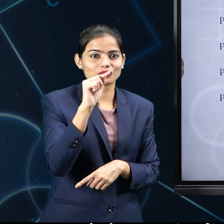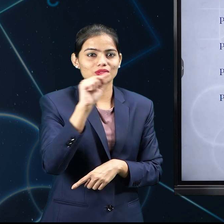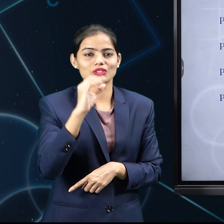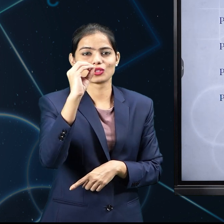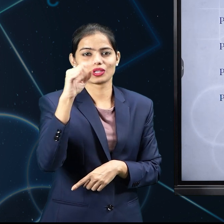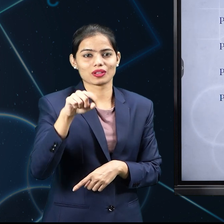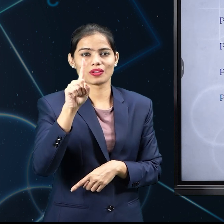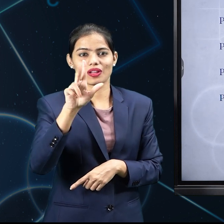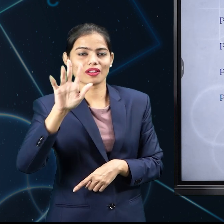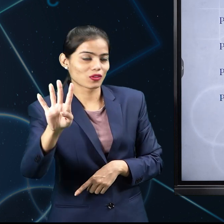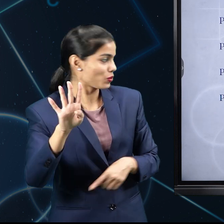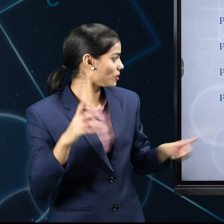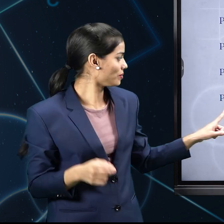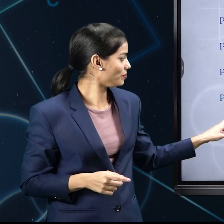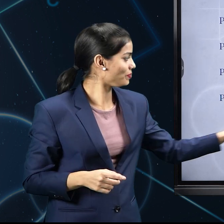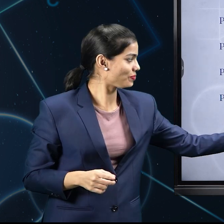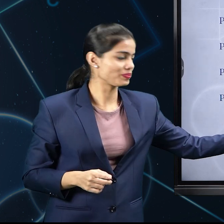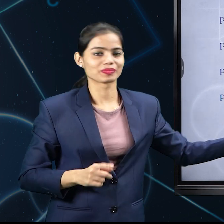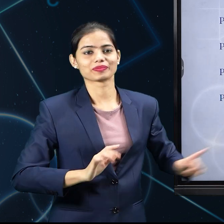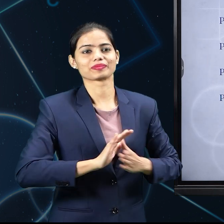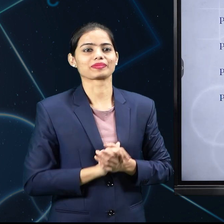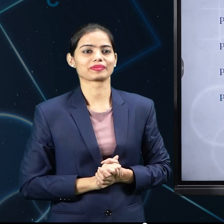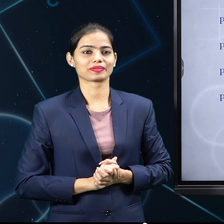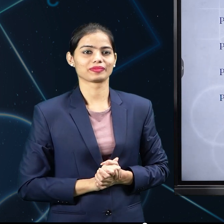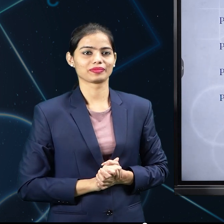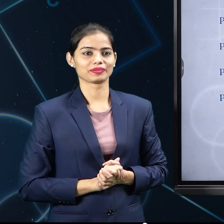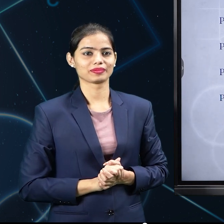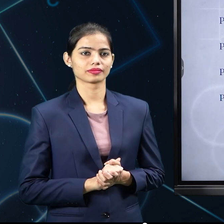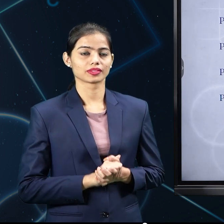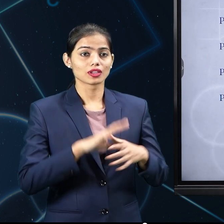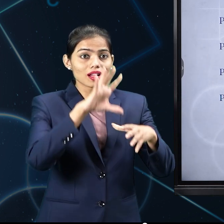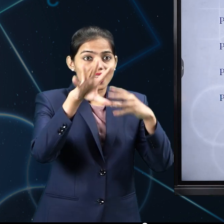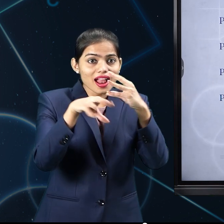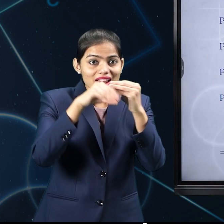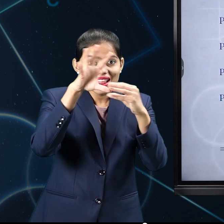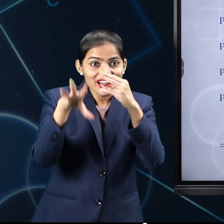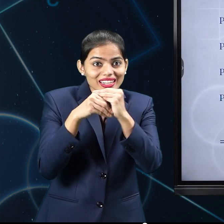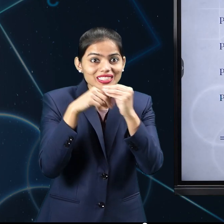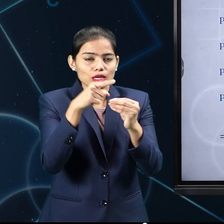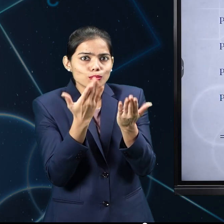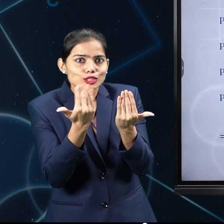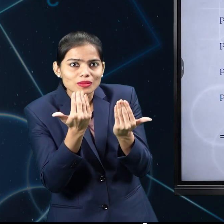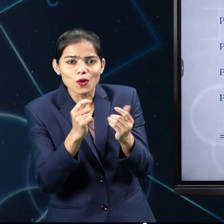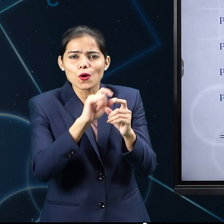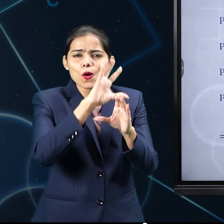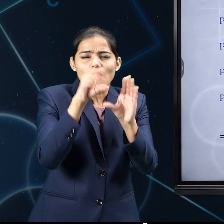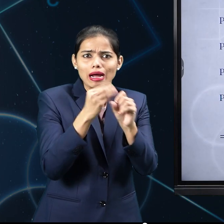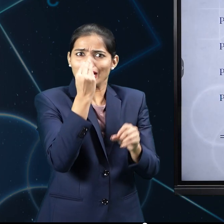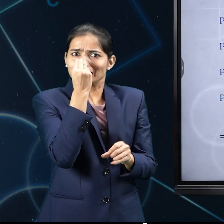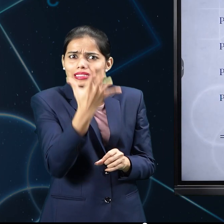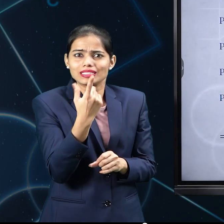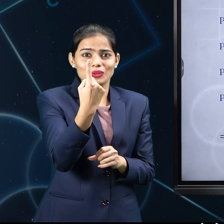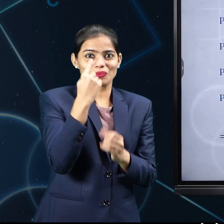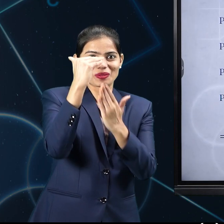आपण केलं तर 0.184 असं उत्तर आपल्याला मिळेल. सर्व मूलभूत घटनांच्या संभवतेचा एकूण योग